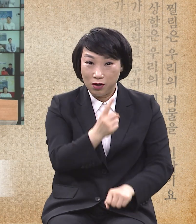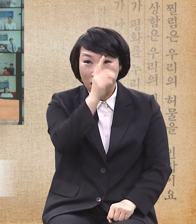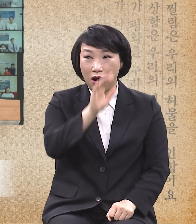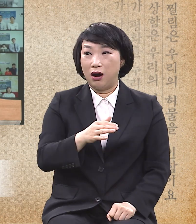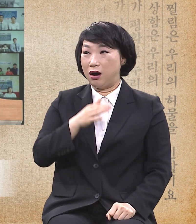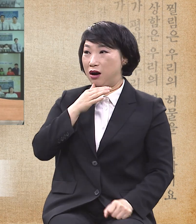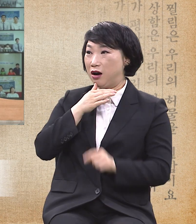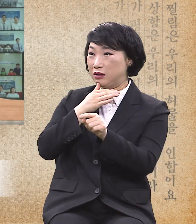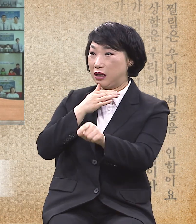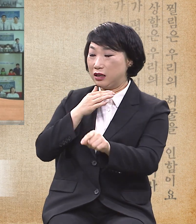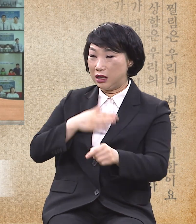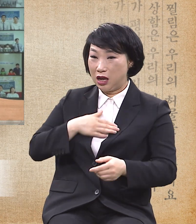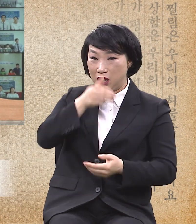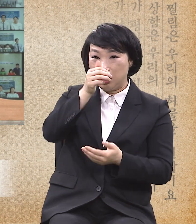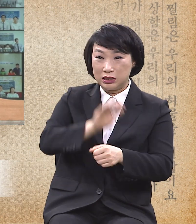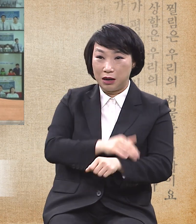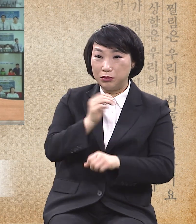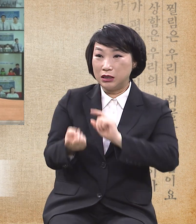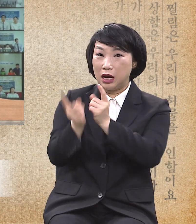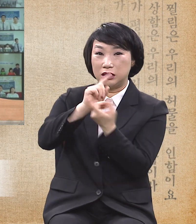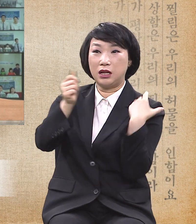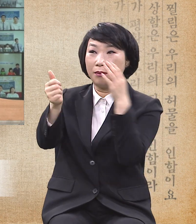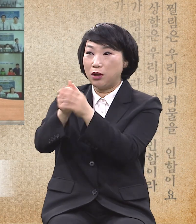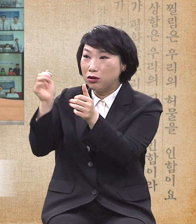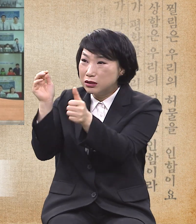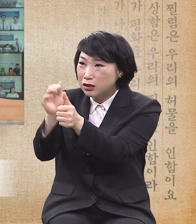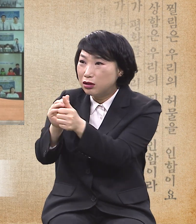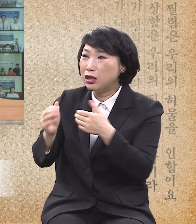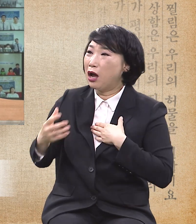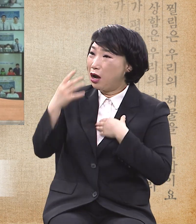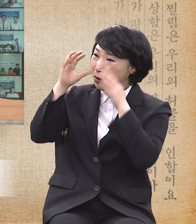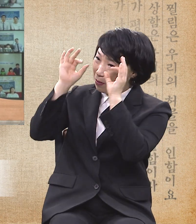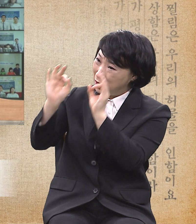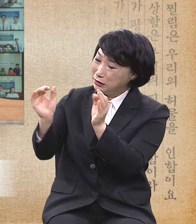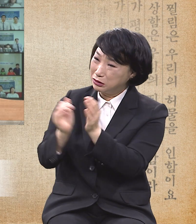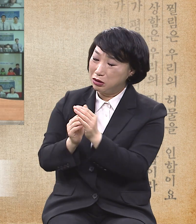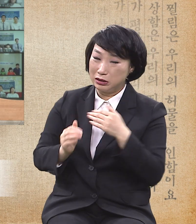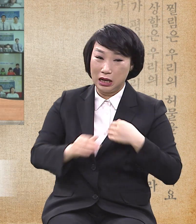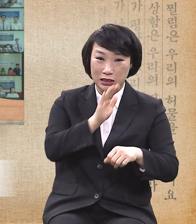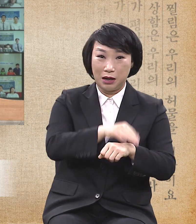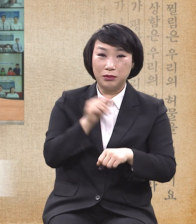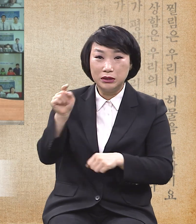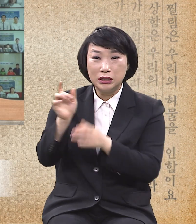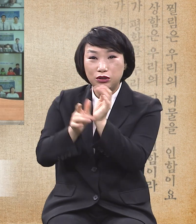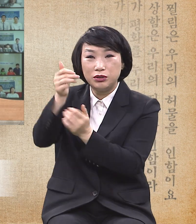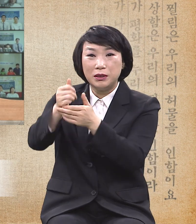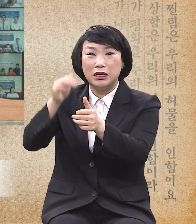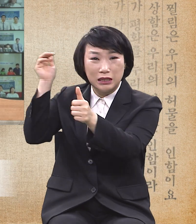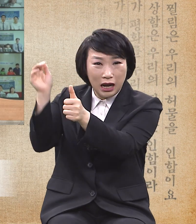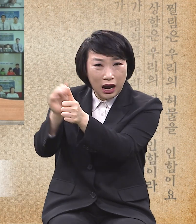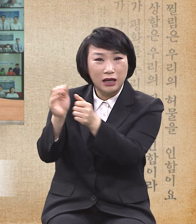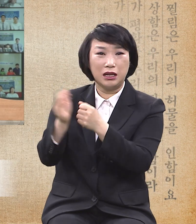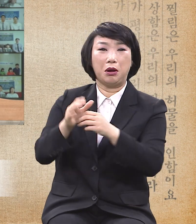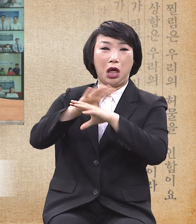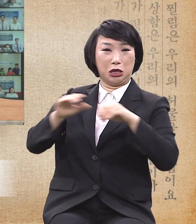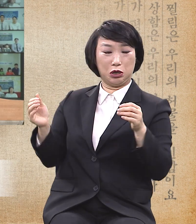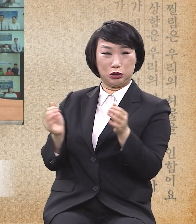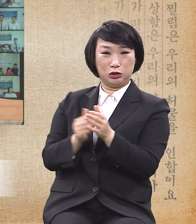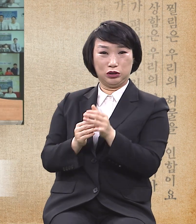내 허물을 담당하고 찔린 것을 내가 보았으니 내 허물은 그가 찔림으로